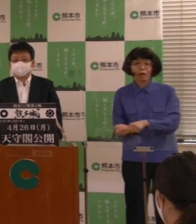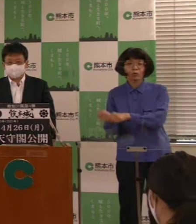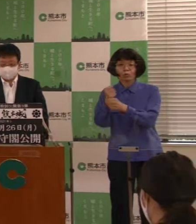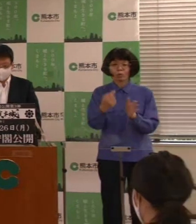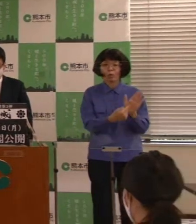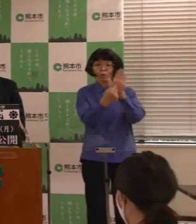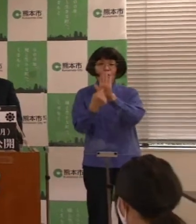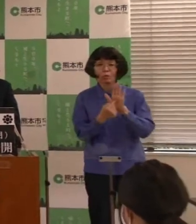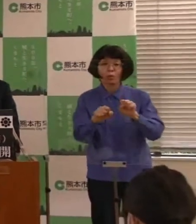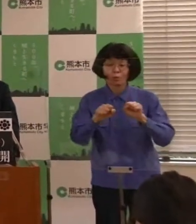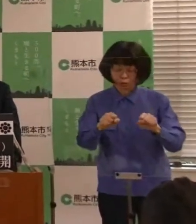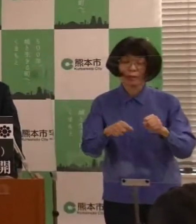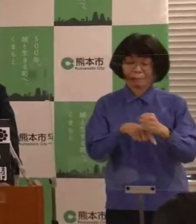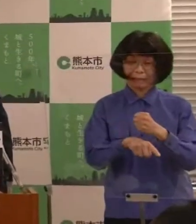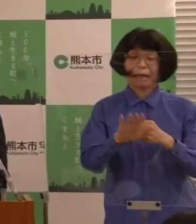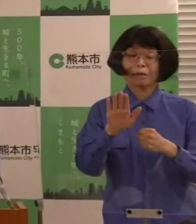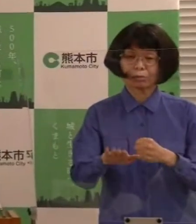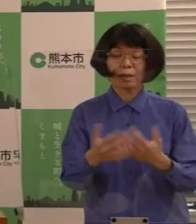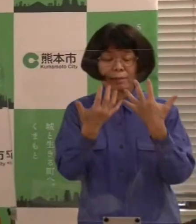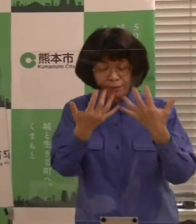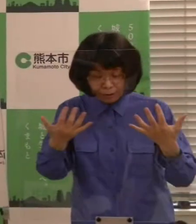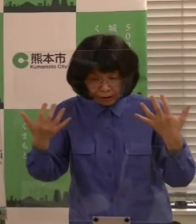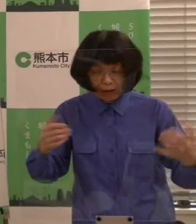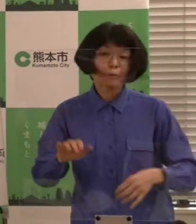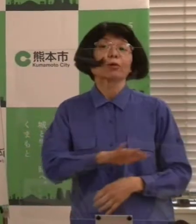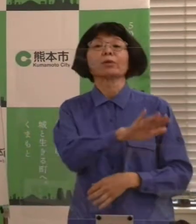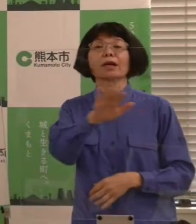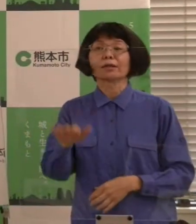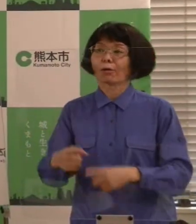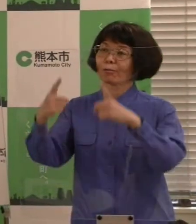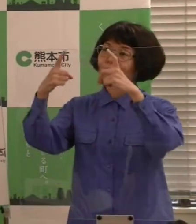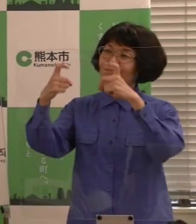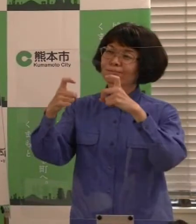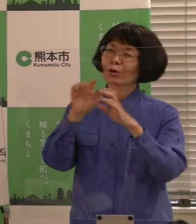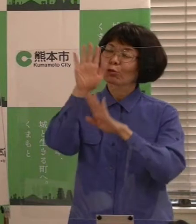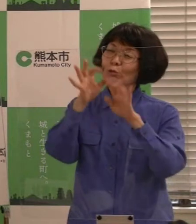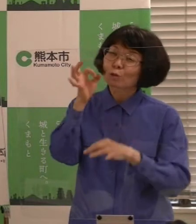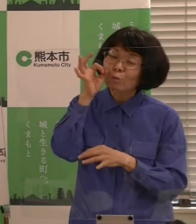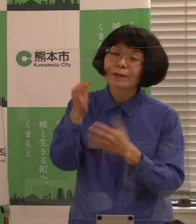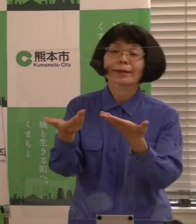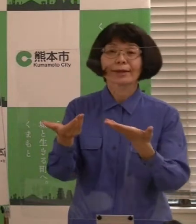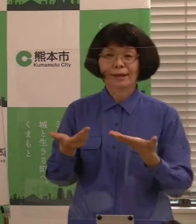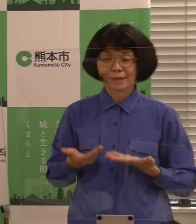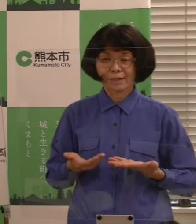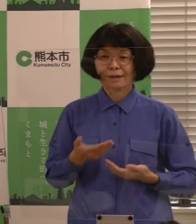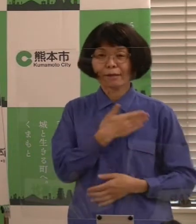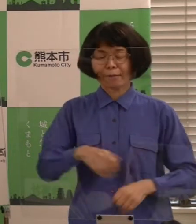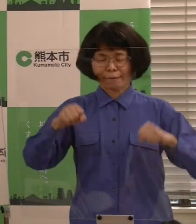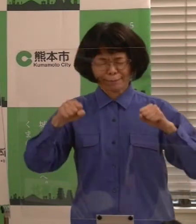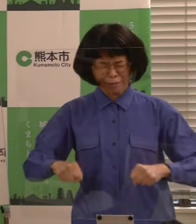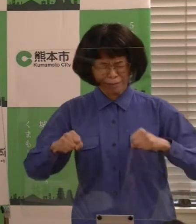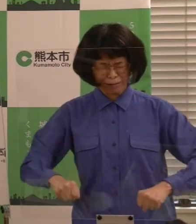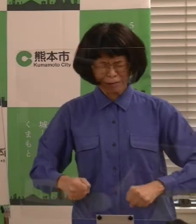でございまして、ぜひ多くの皆様にこの堂々たる天守閣の姿を見ていただき、活力を取